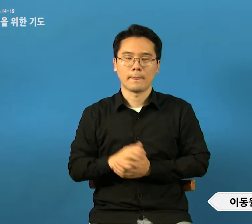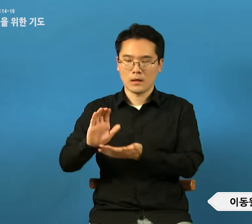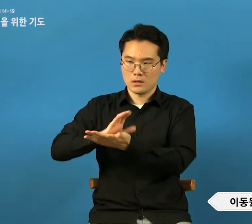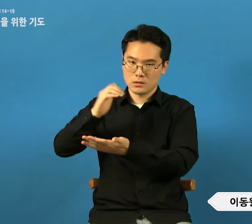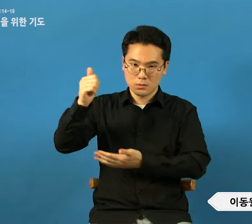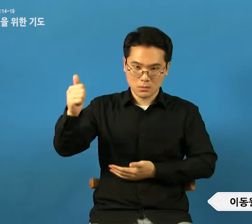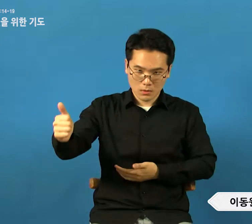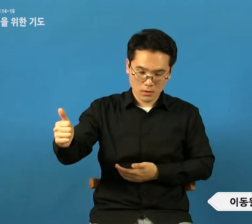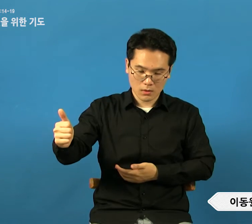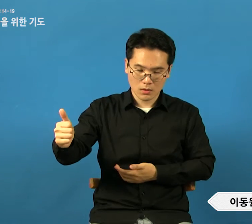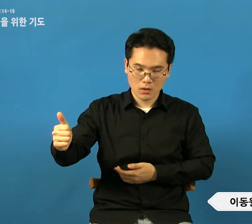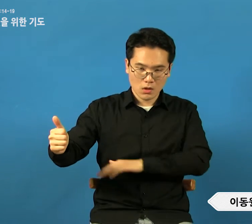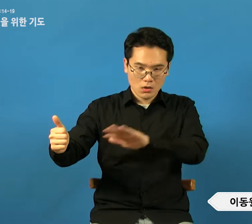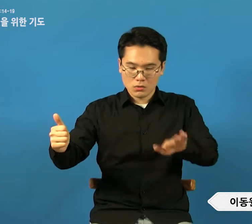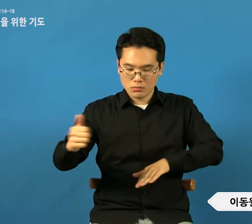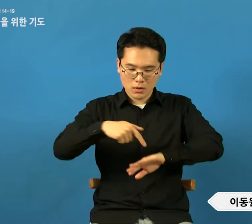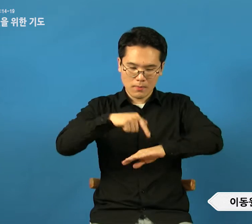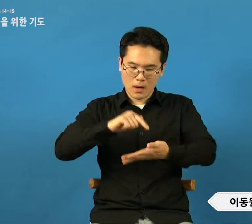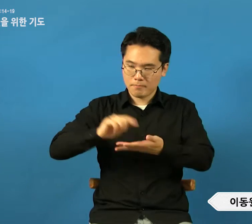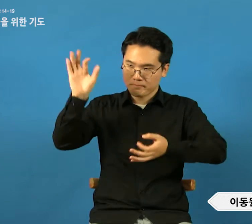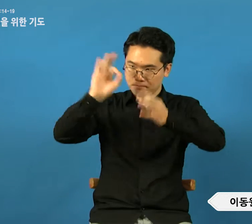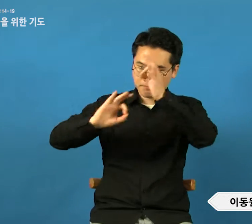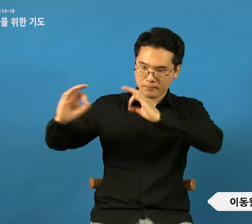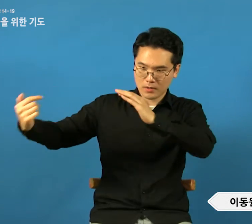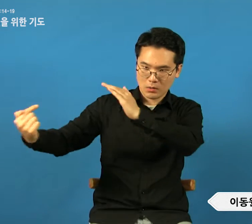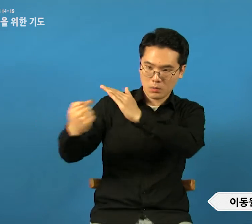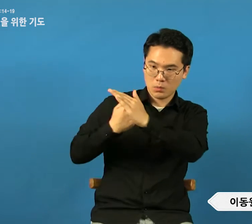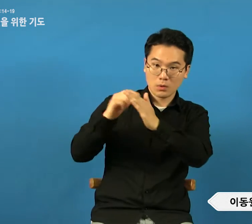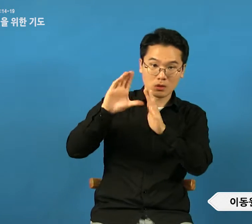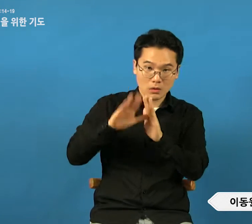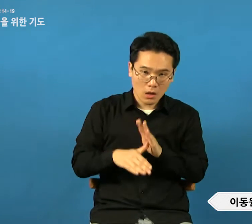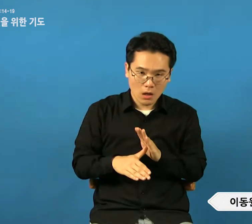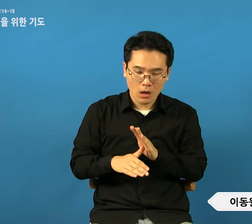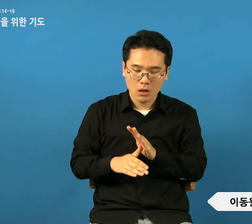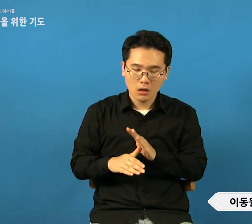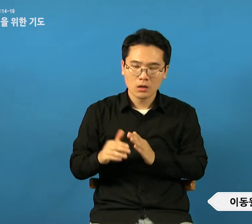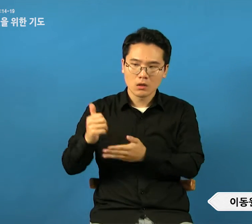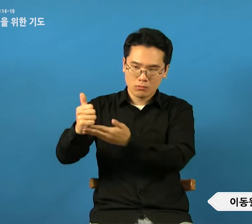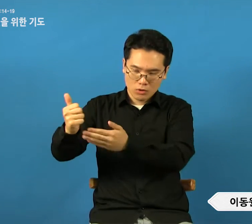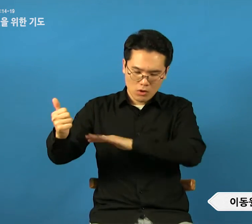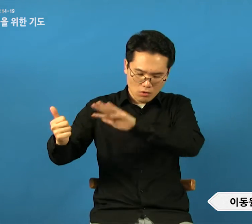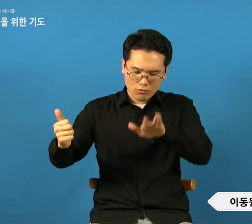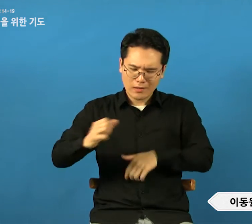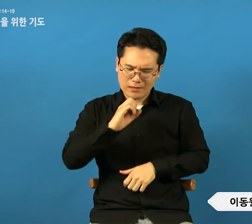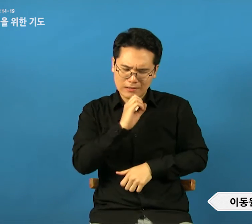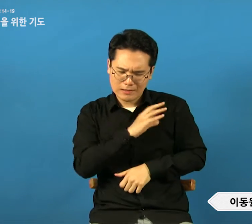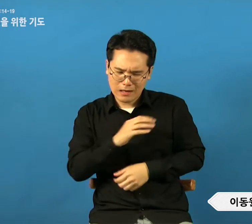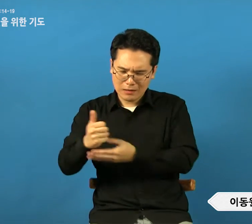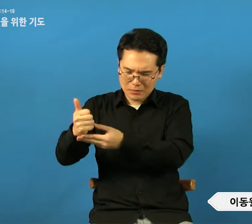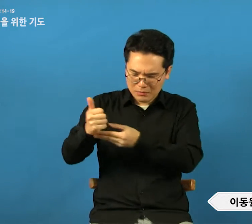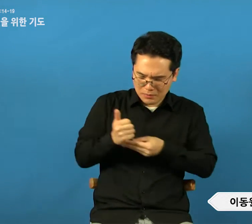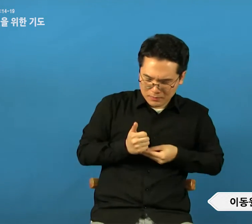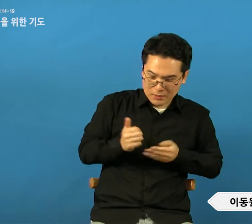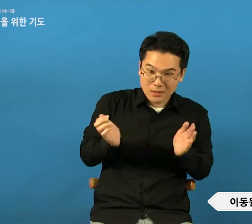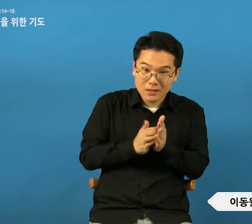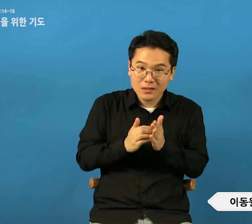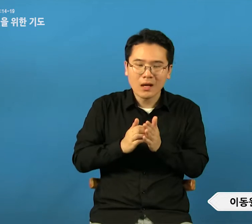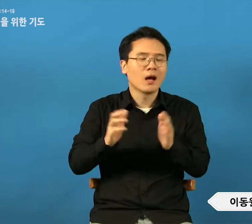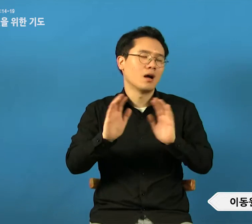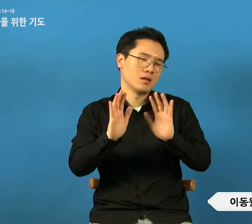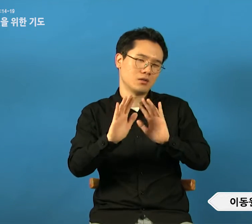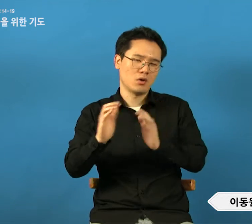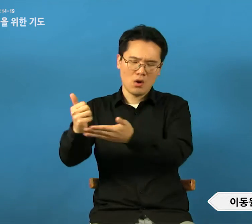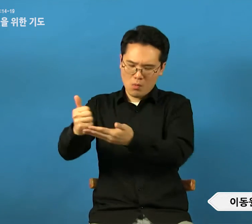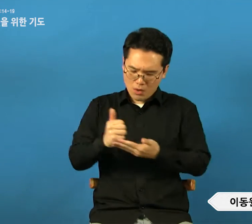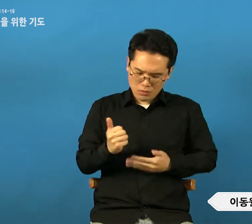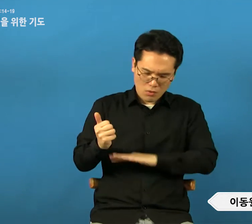마음에 찾아오실 때 그분은 우리 마음속에 그냥 손님으로 오시는 것이 아니라 주인으로 찾아오시는 것입니다.